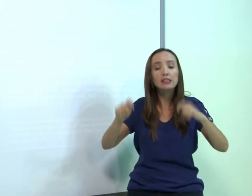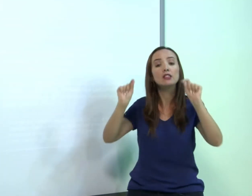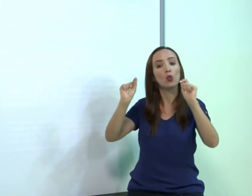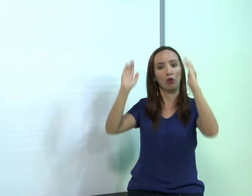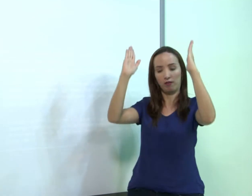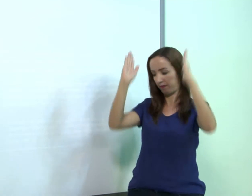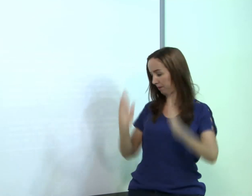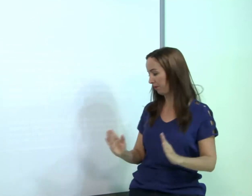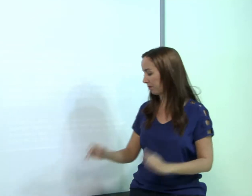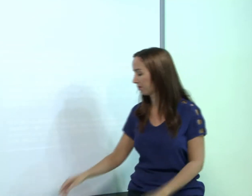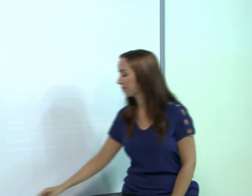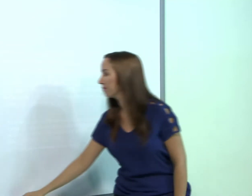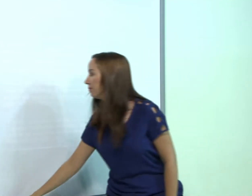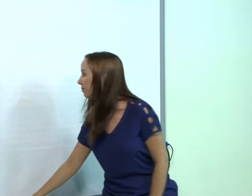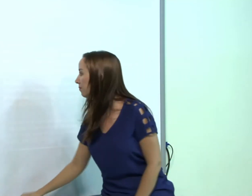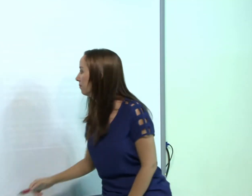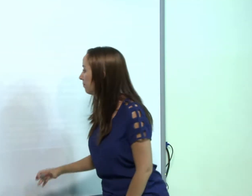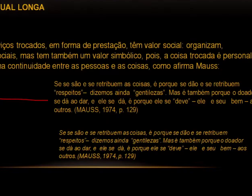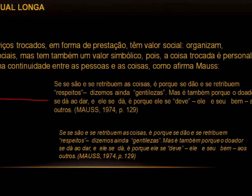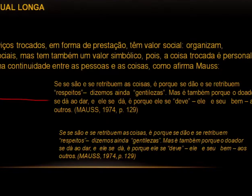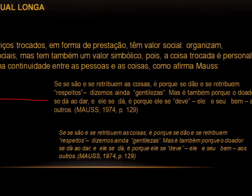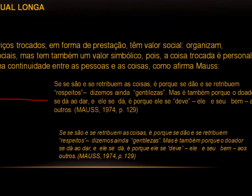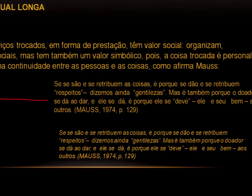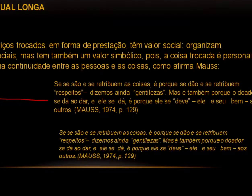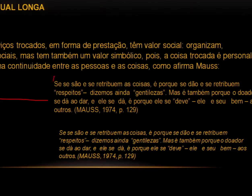O texto precisa ser justificado.